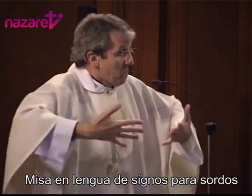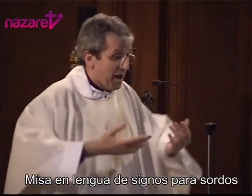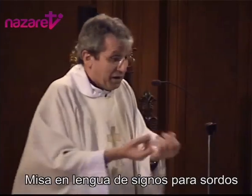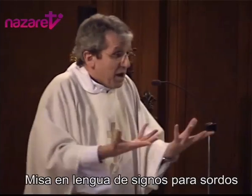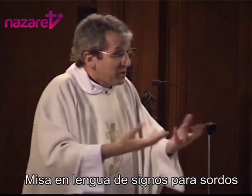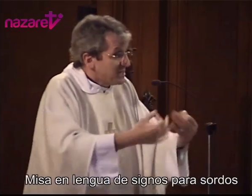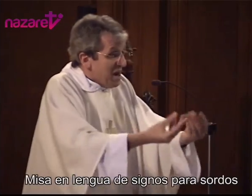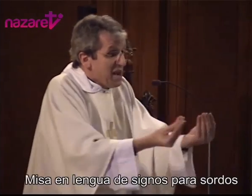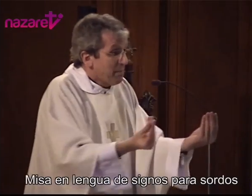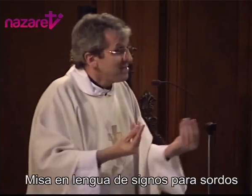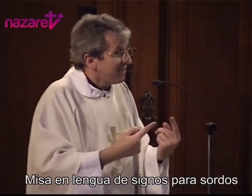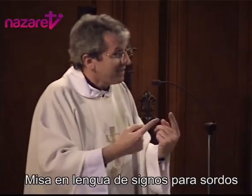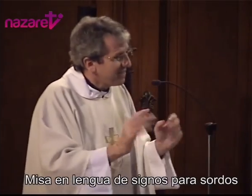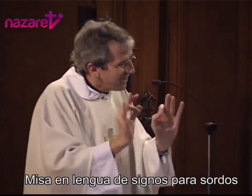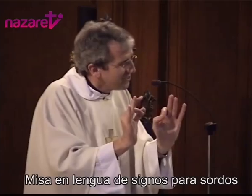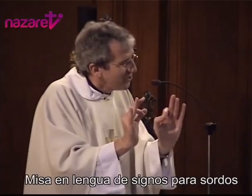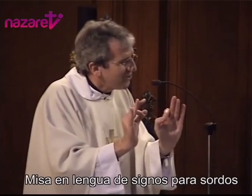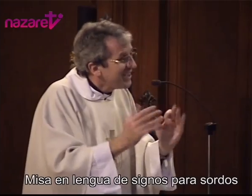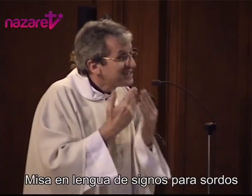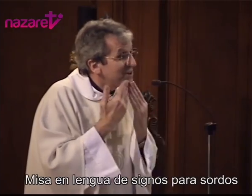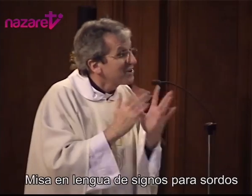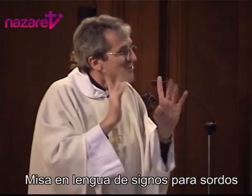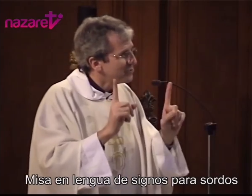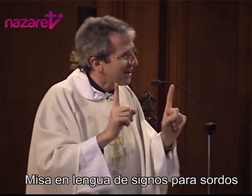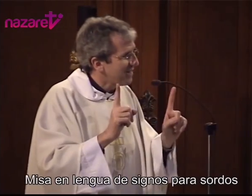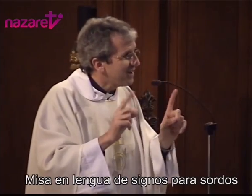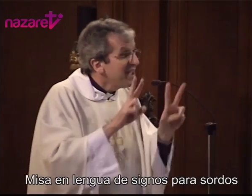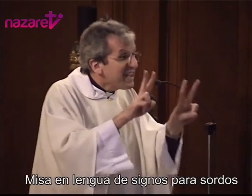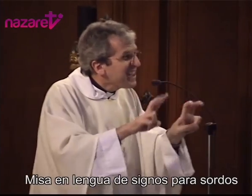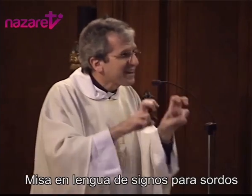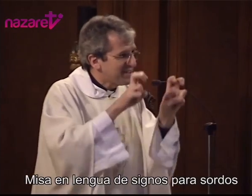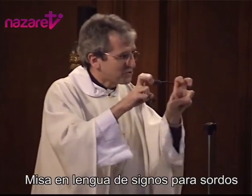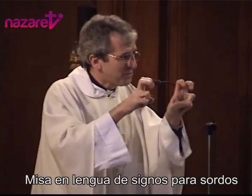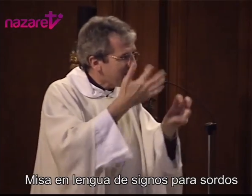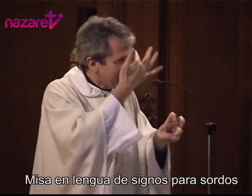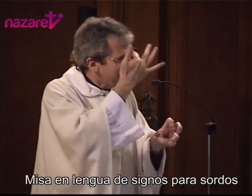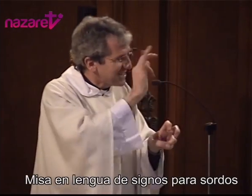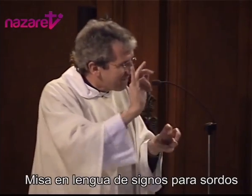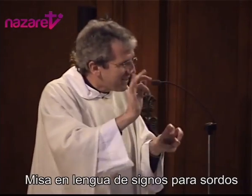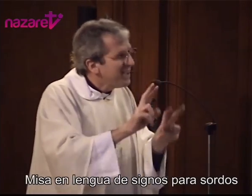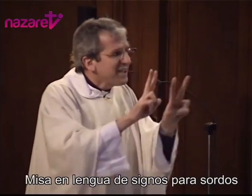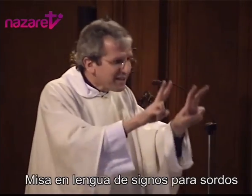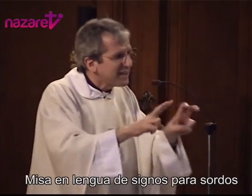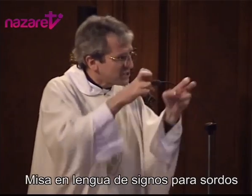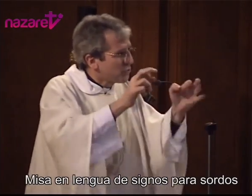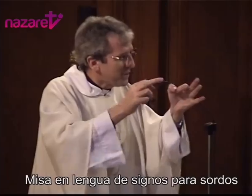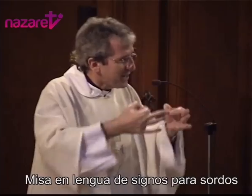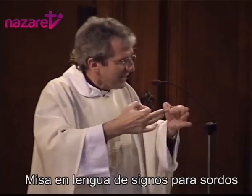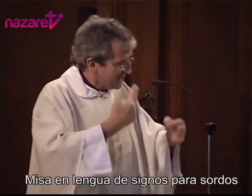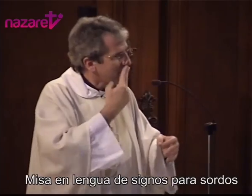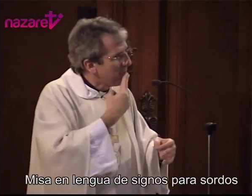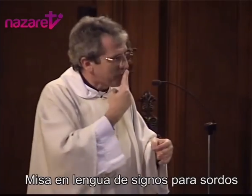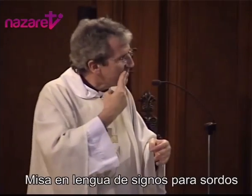lo normal, claro, es la vida de cada día. No, es algo que debemos agradecer y redescubrir esa fe y